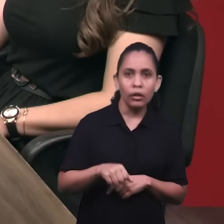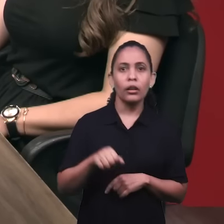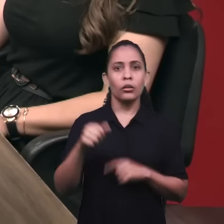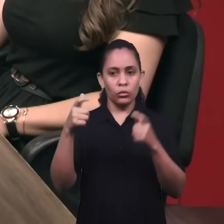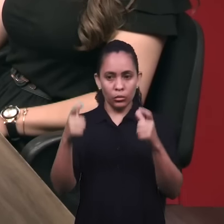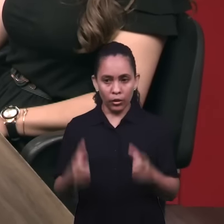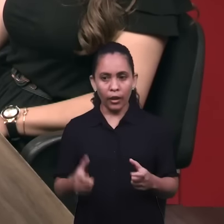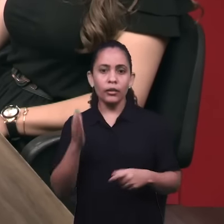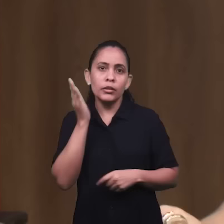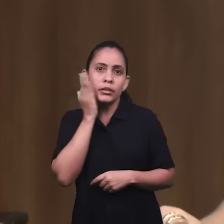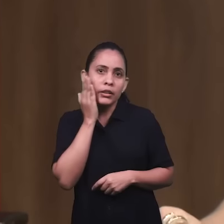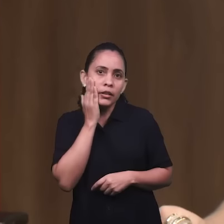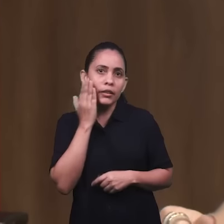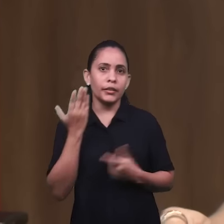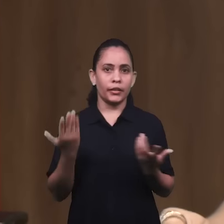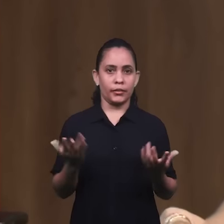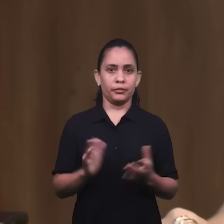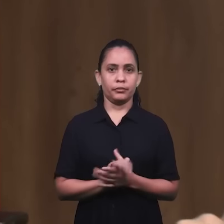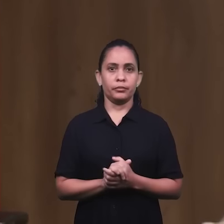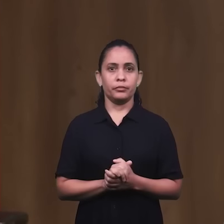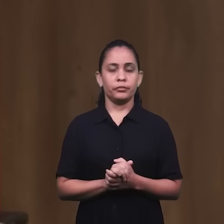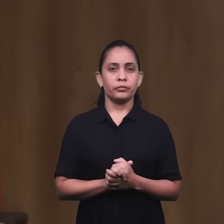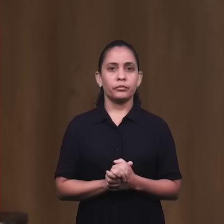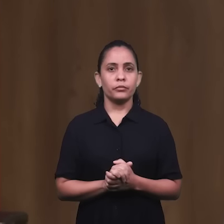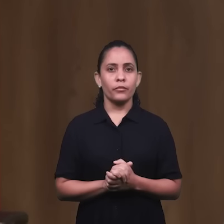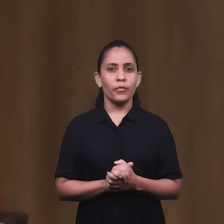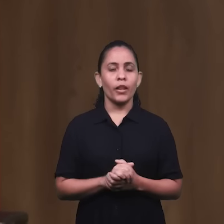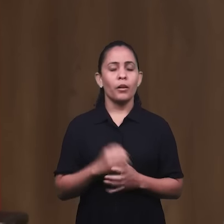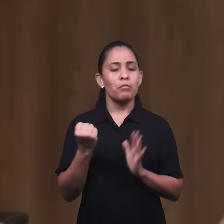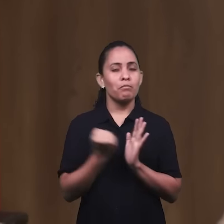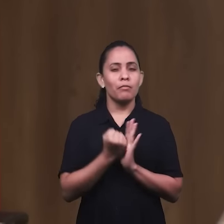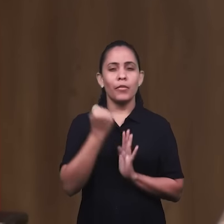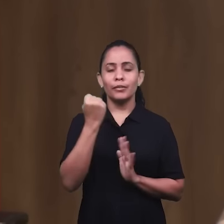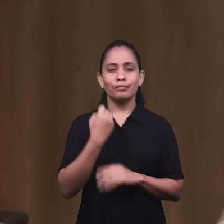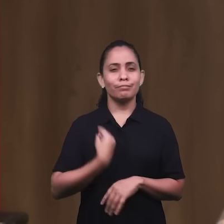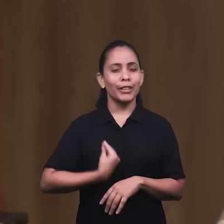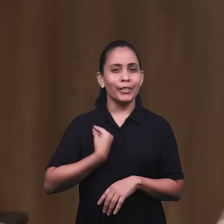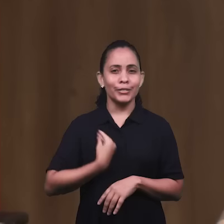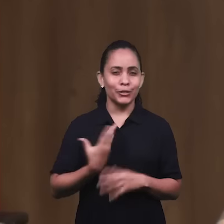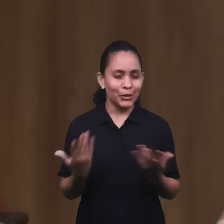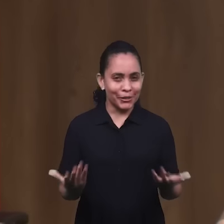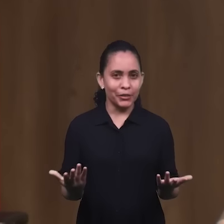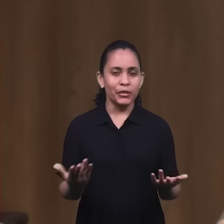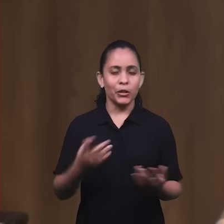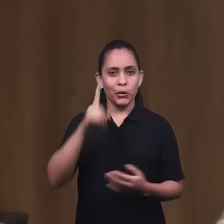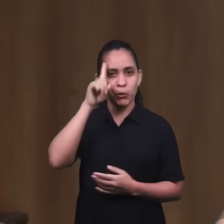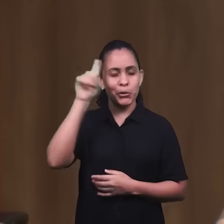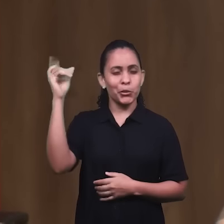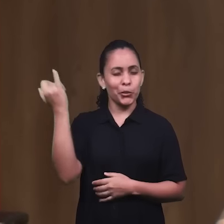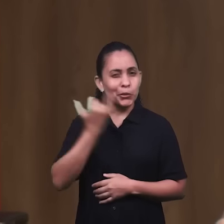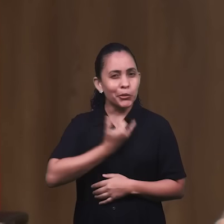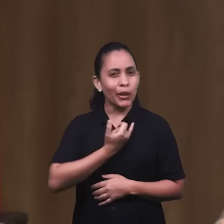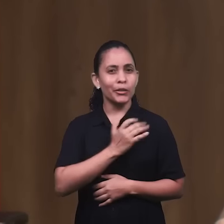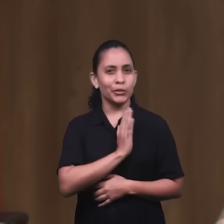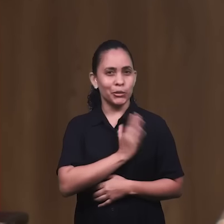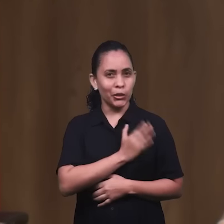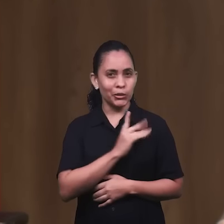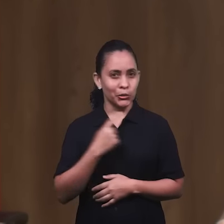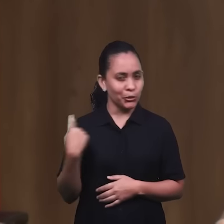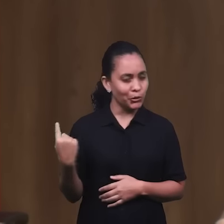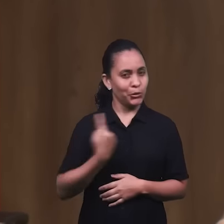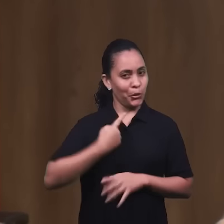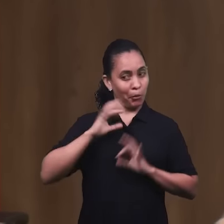qual eles conseguem compreender melhor. E é um momento tão marcante para nós, porque é um momento a qual o Senhor fala conosco, que já somos,